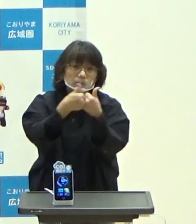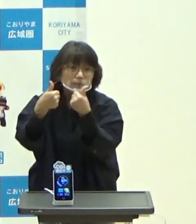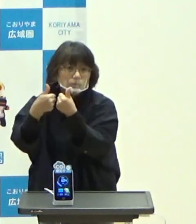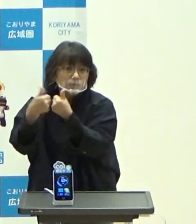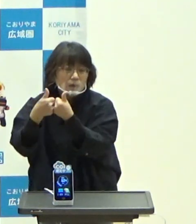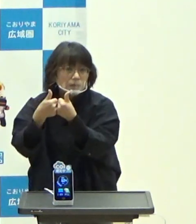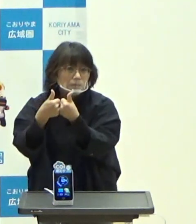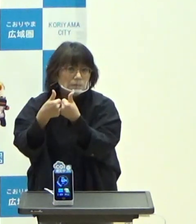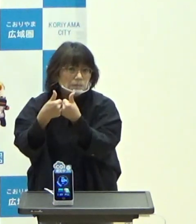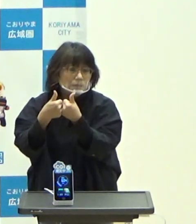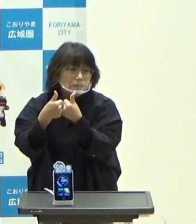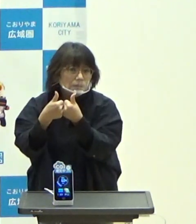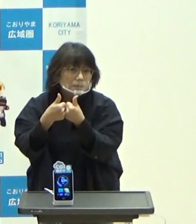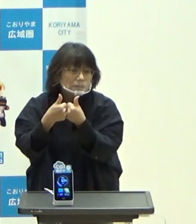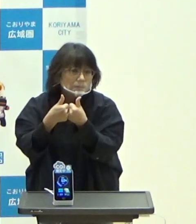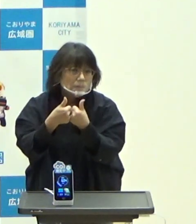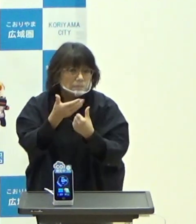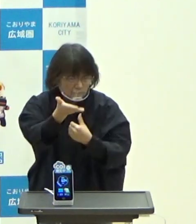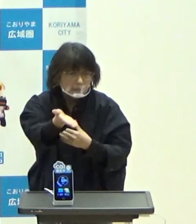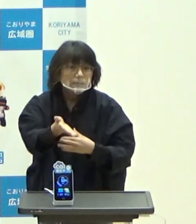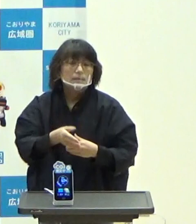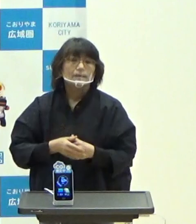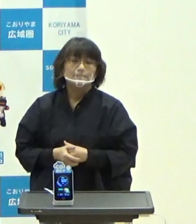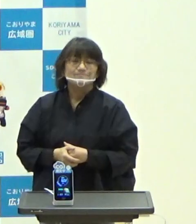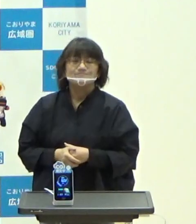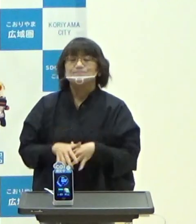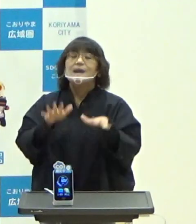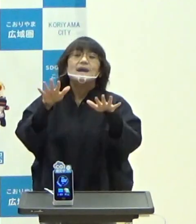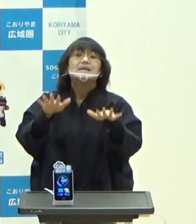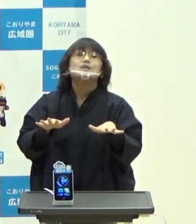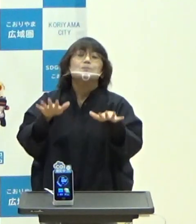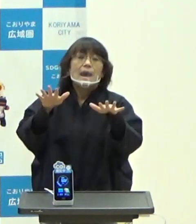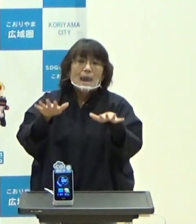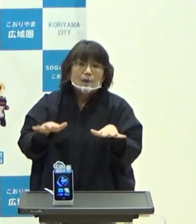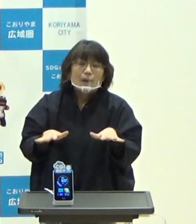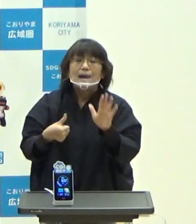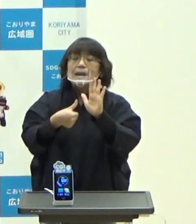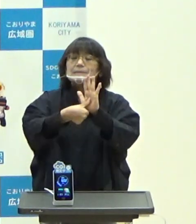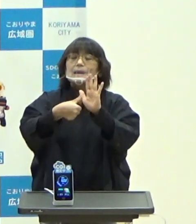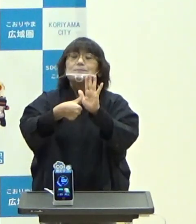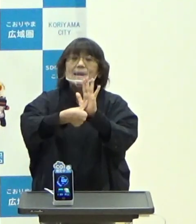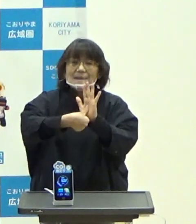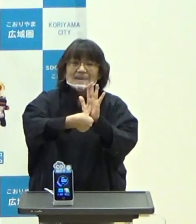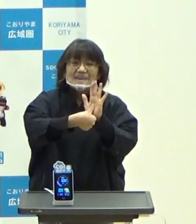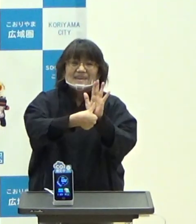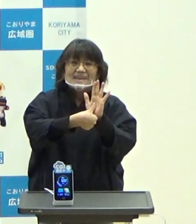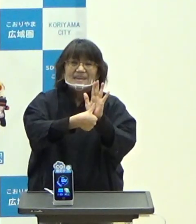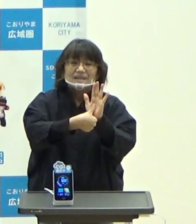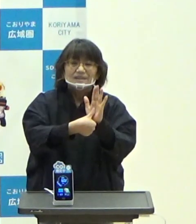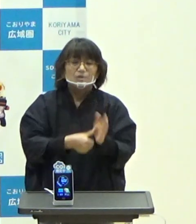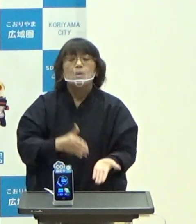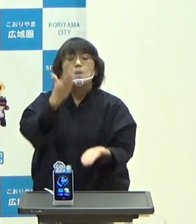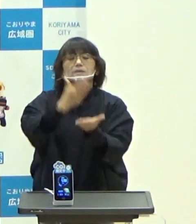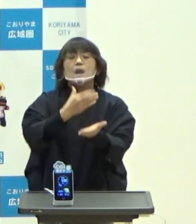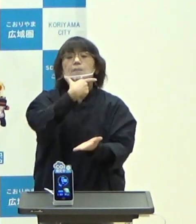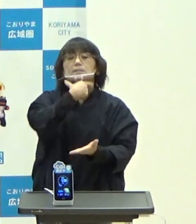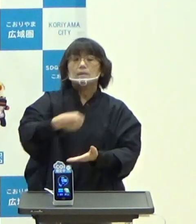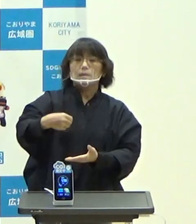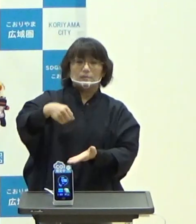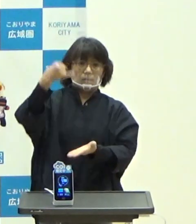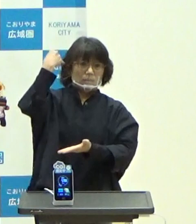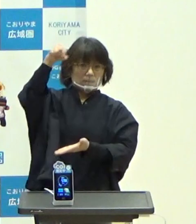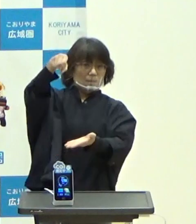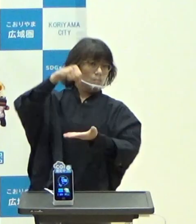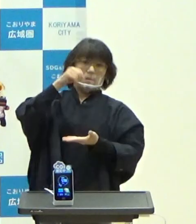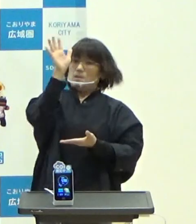としては、 あの原則はそうですが、今のところ、名前もうやめたいというお話がございますので、